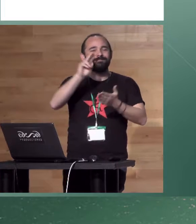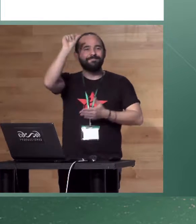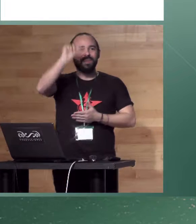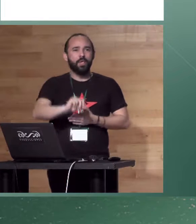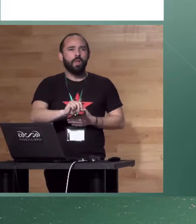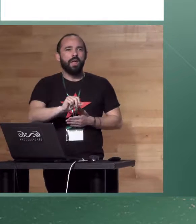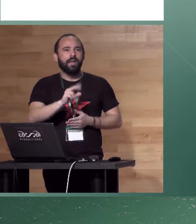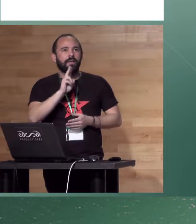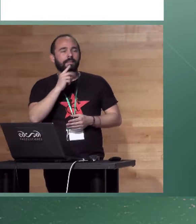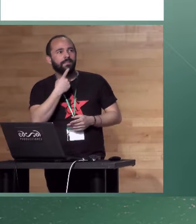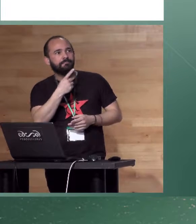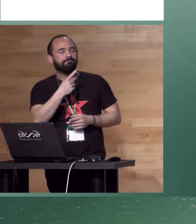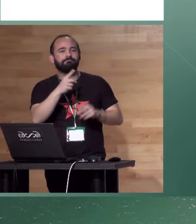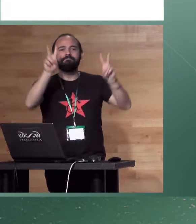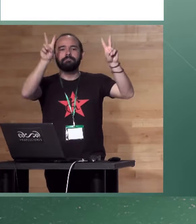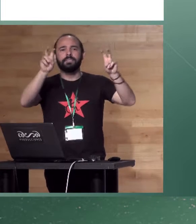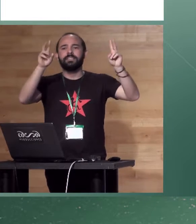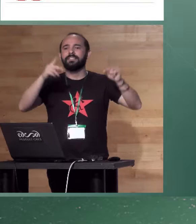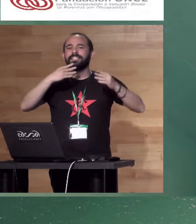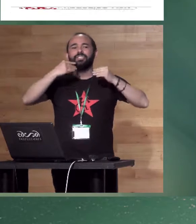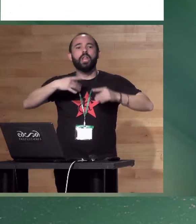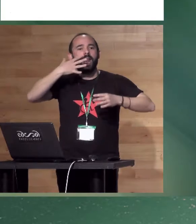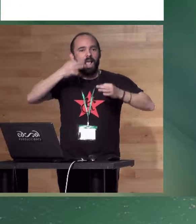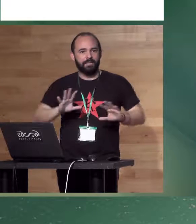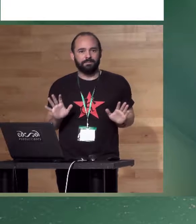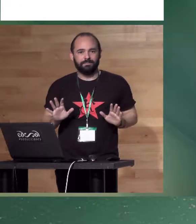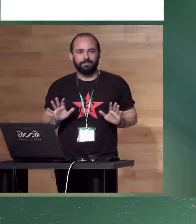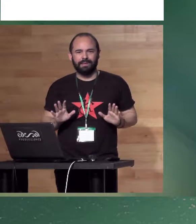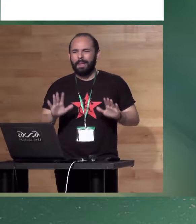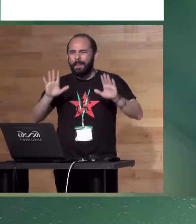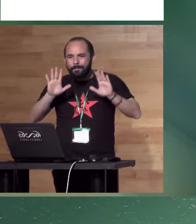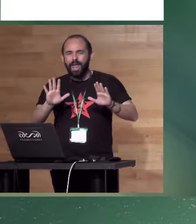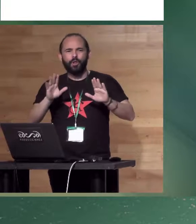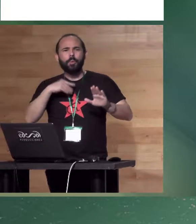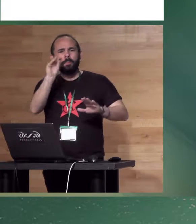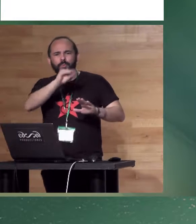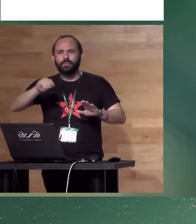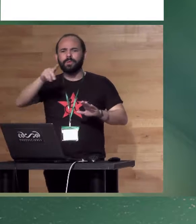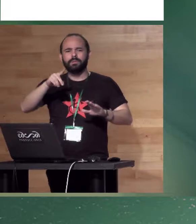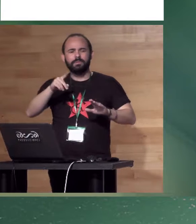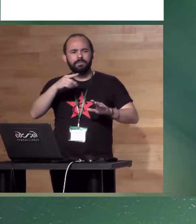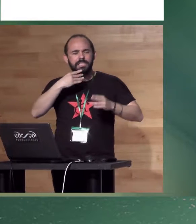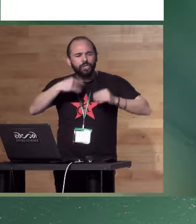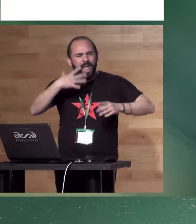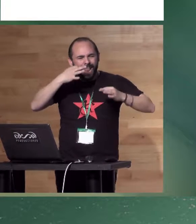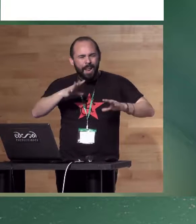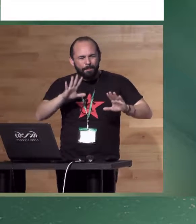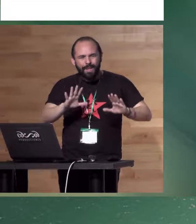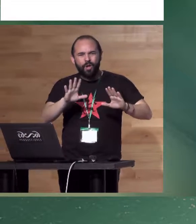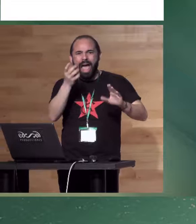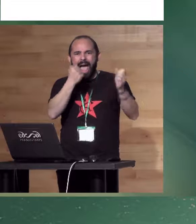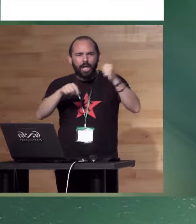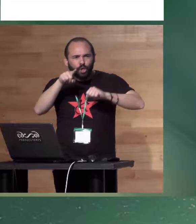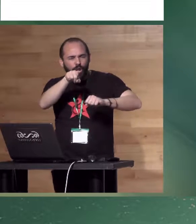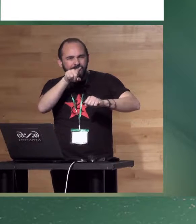Por ejemplo, muchas veces habéis visto una película y pone basada en historias reales.